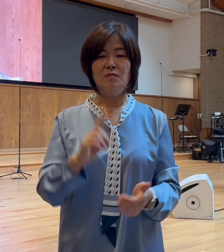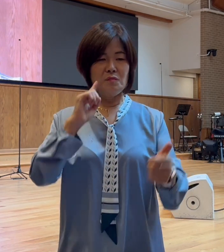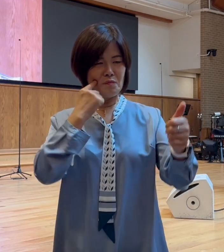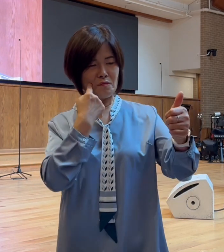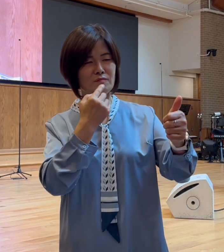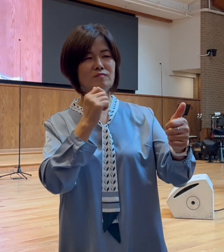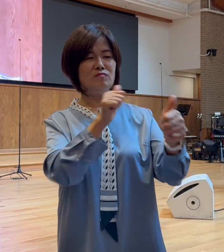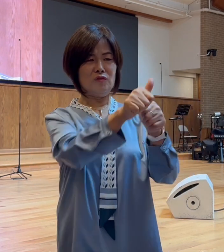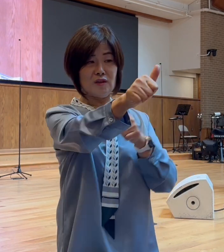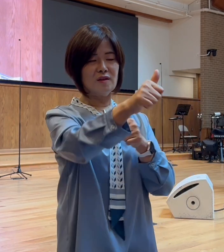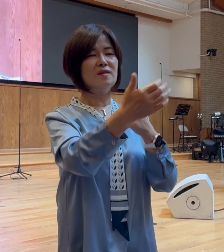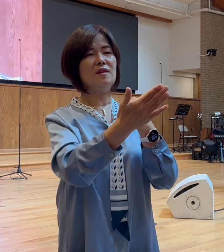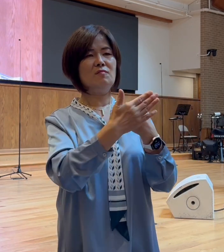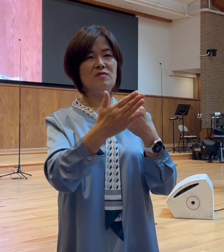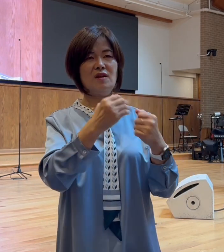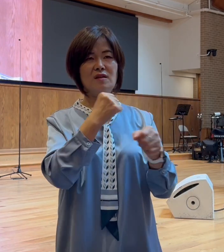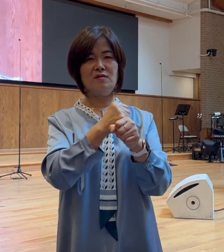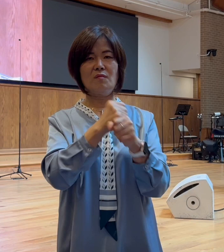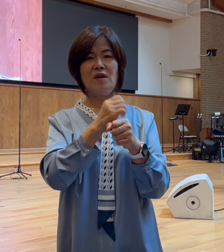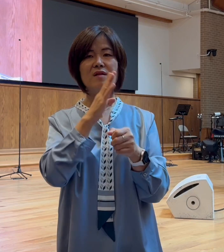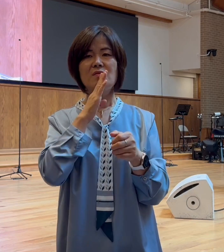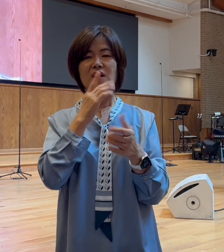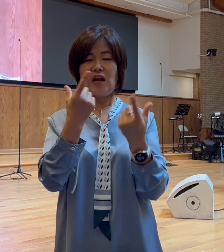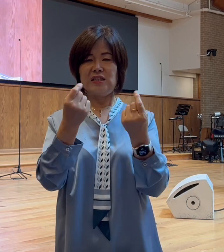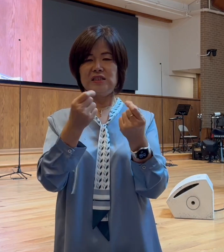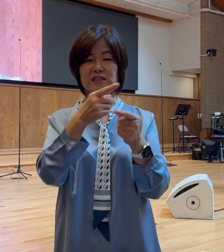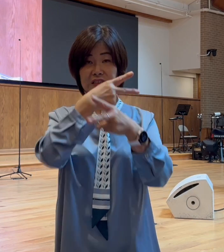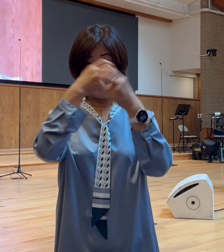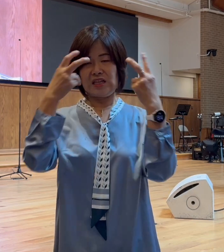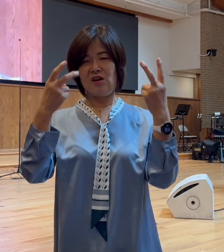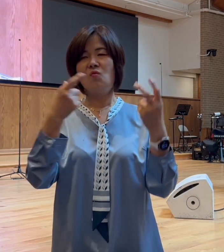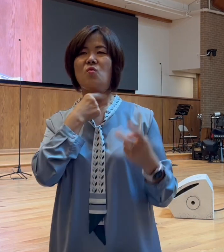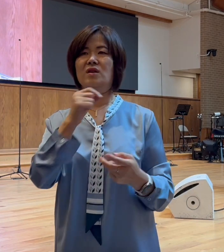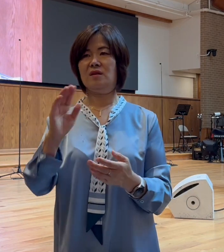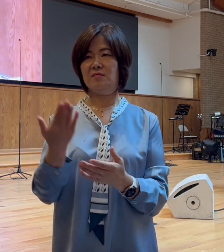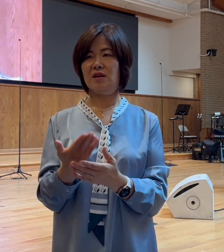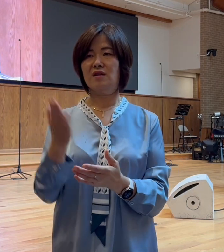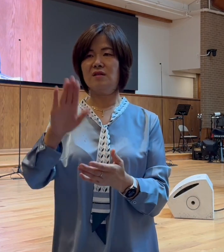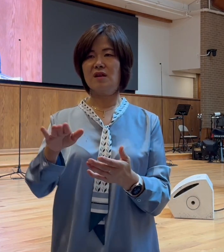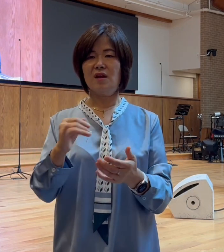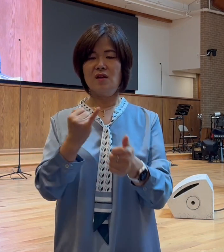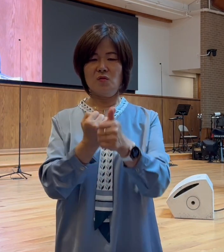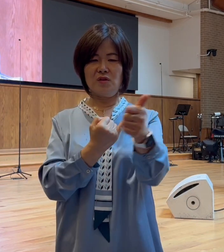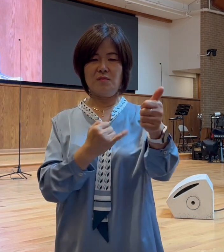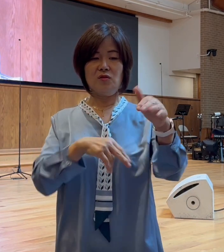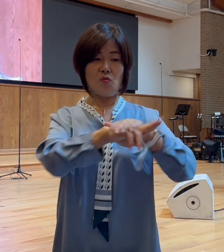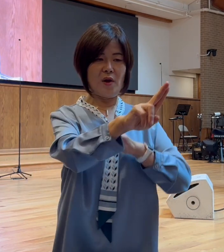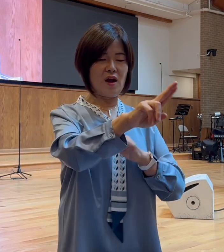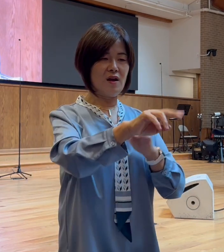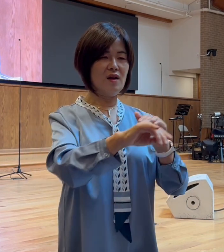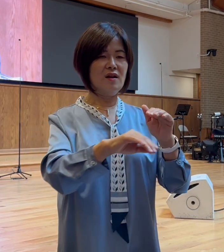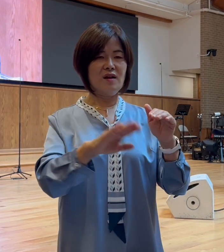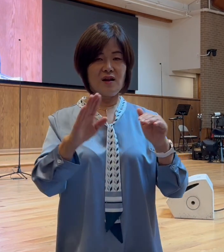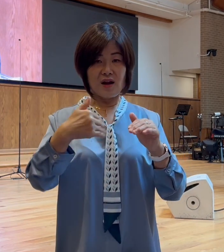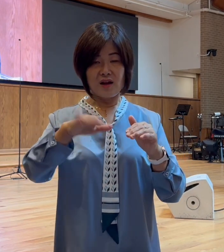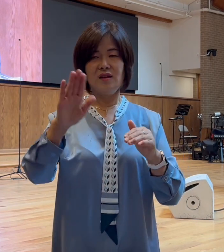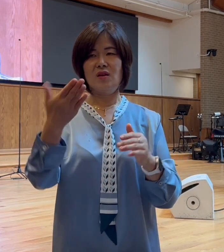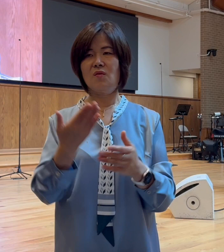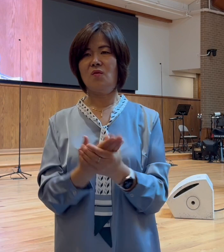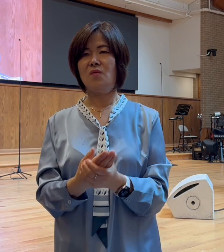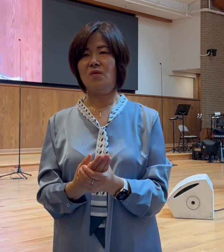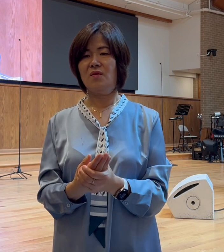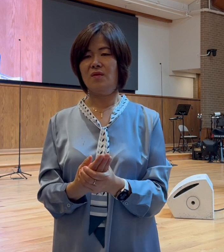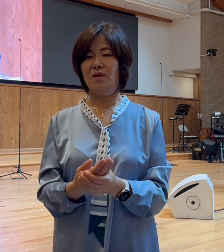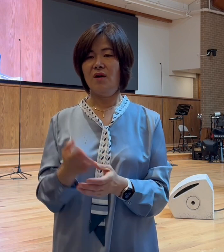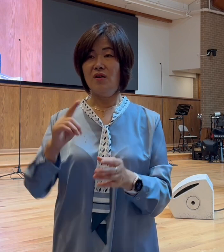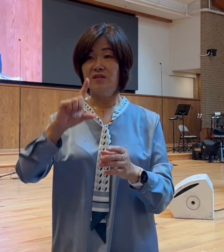아름답고 잘생겼는지 이렇게 눈짓하면서 이제 동침하자 그러잖아요. 그런데 이제 요셉이 함께 있지도 아니하고 말도 섞지 아니했습니다. 그런데 어느 날